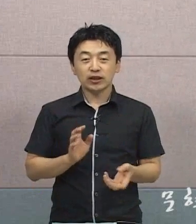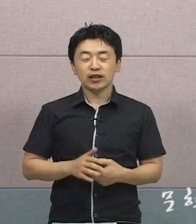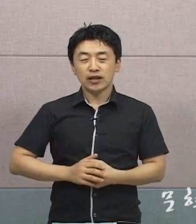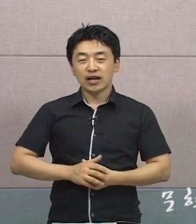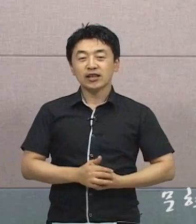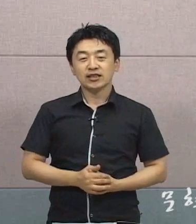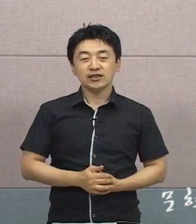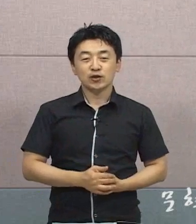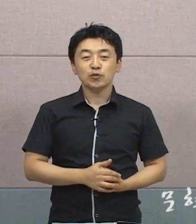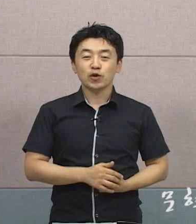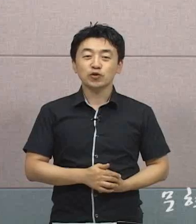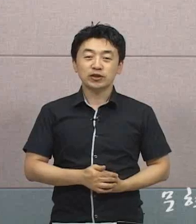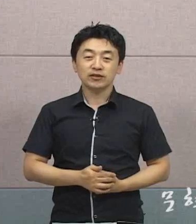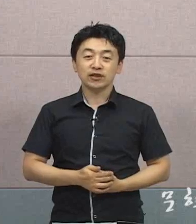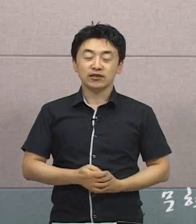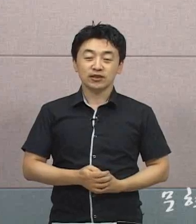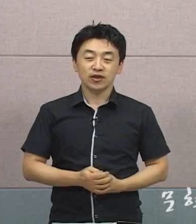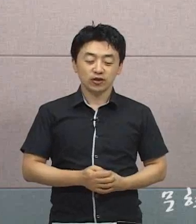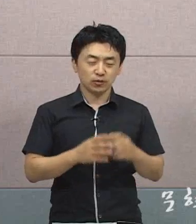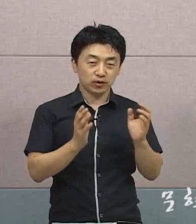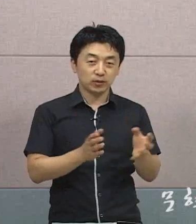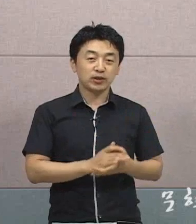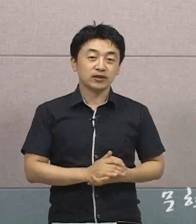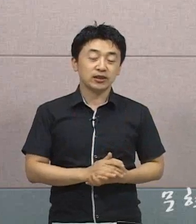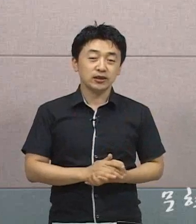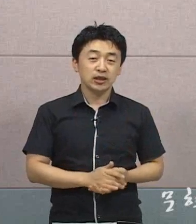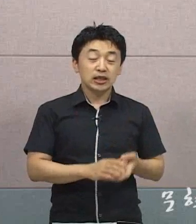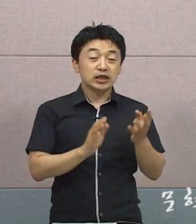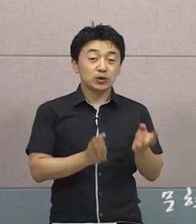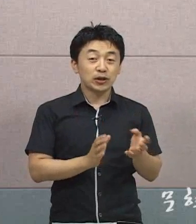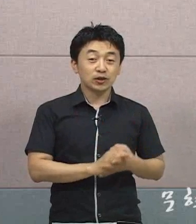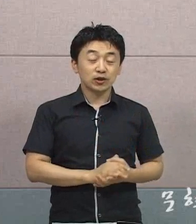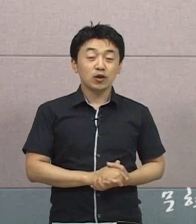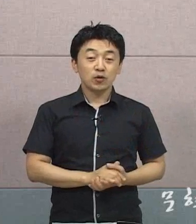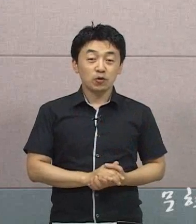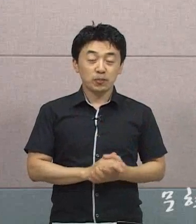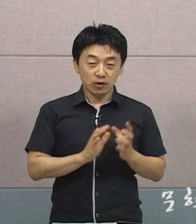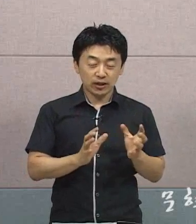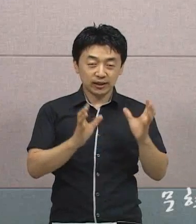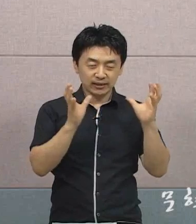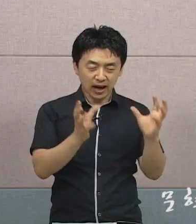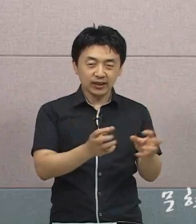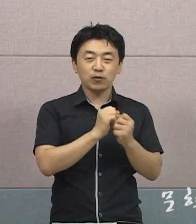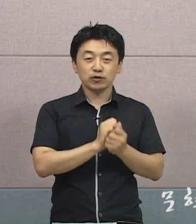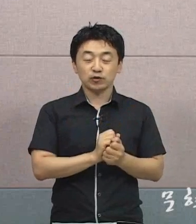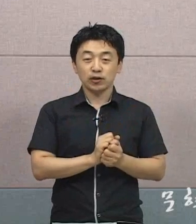명확하게 알아가시는데 조금 어려움들이 있으세요. 그래서요, 여러분들에게 부탁드리기는 기초 단어를 꼭 명확하게 싹 다 외우시고,